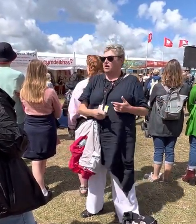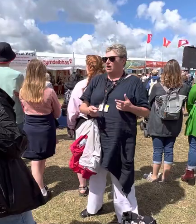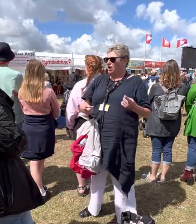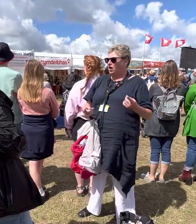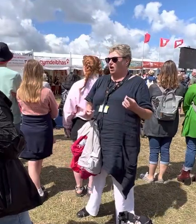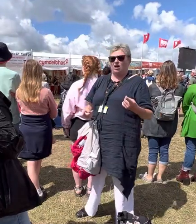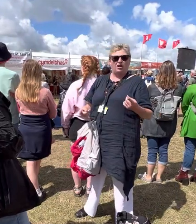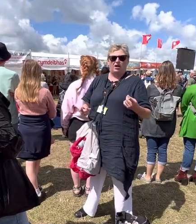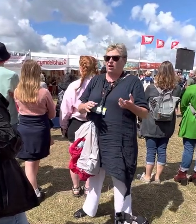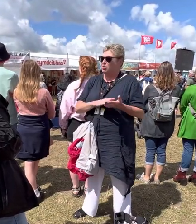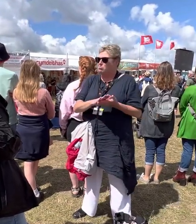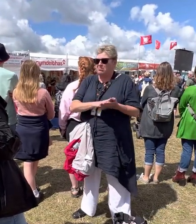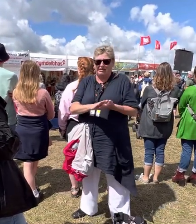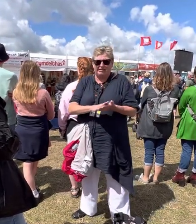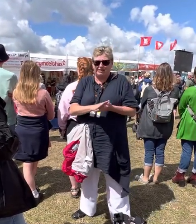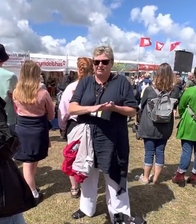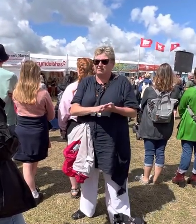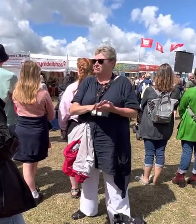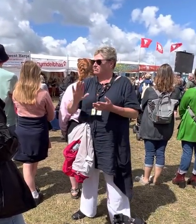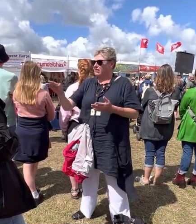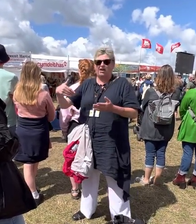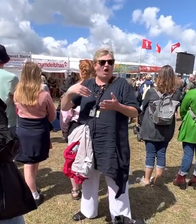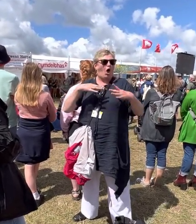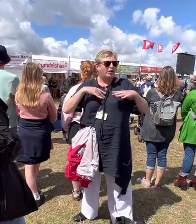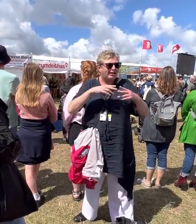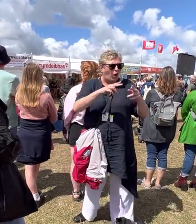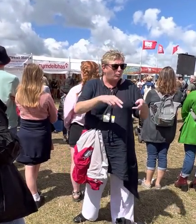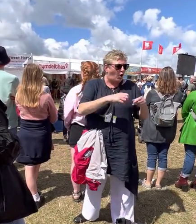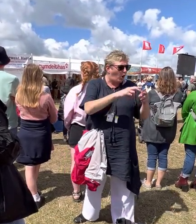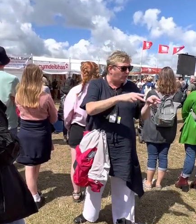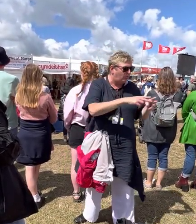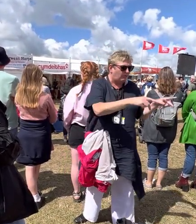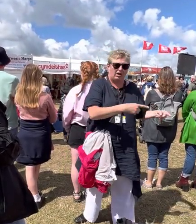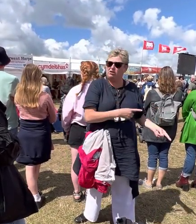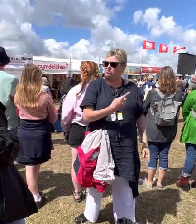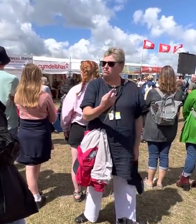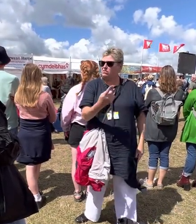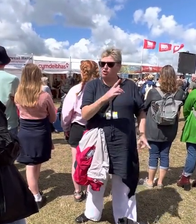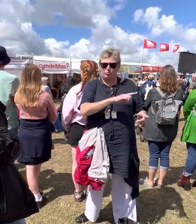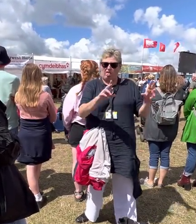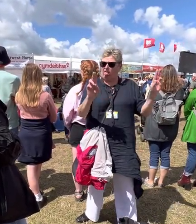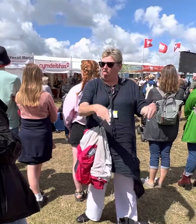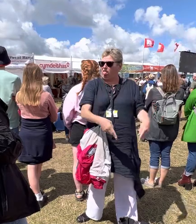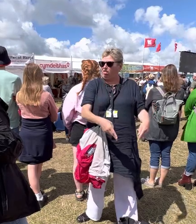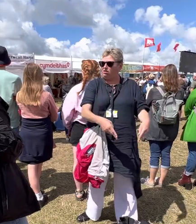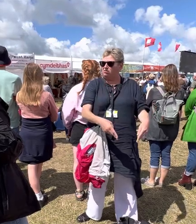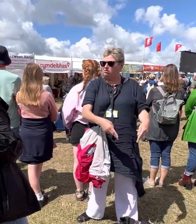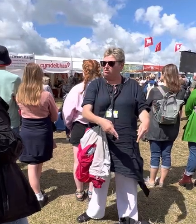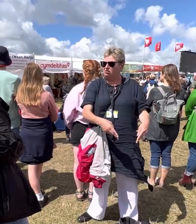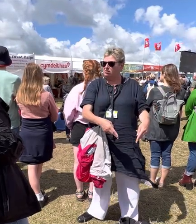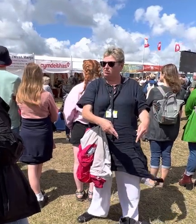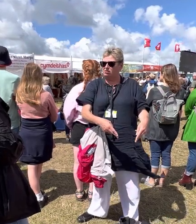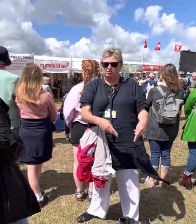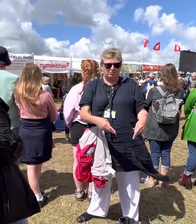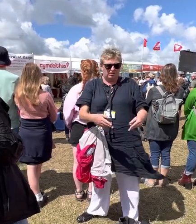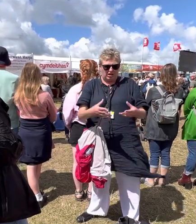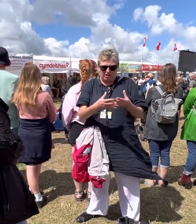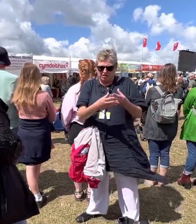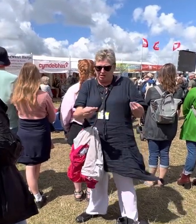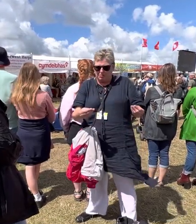a thai o gosod fel llety gwyliau megis Airbnb. Ac o ganlyniad, mae'r bwlch rhwng prisiau tai